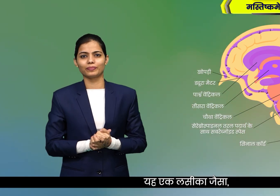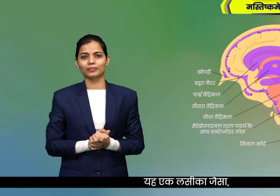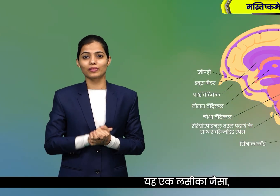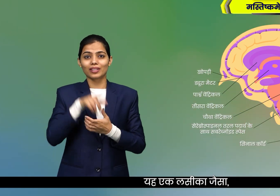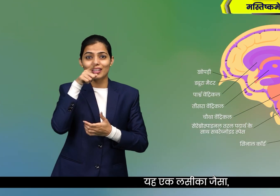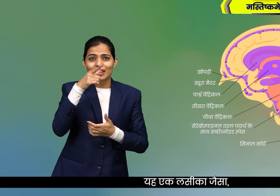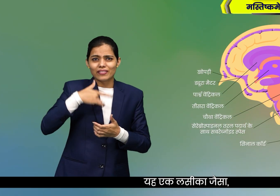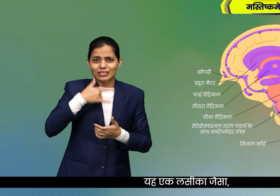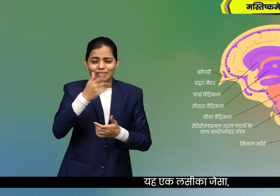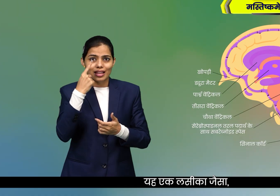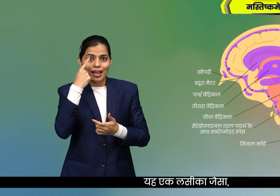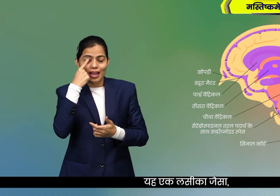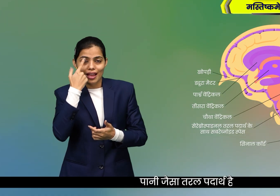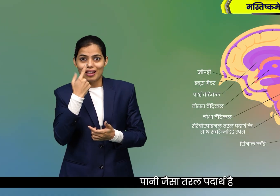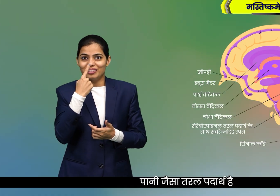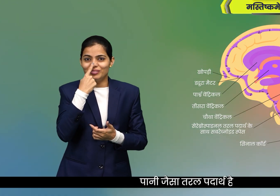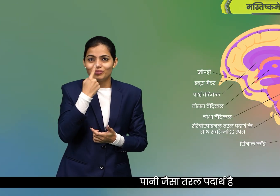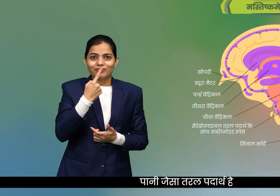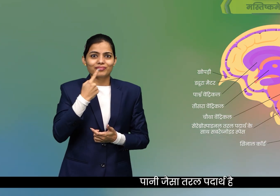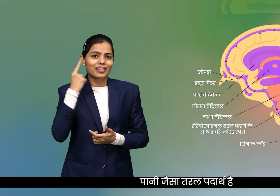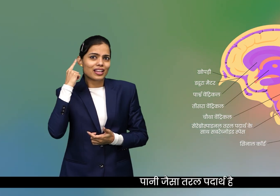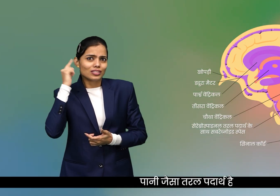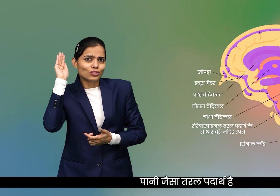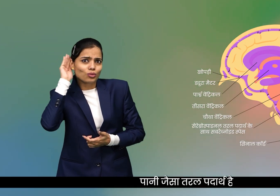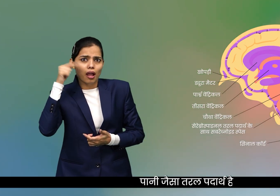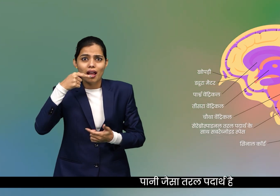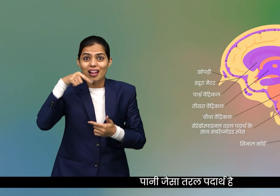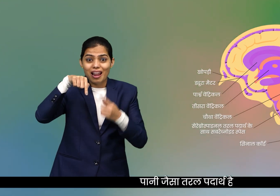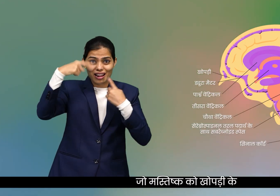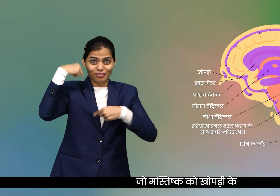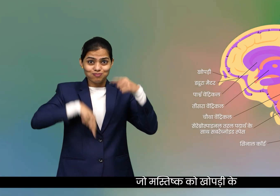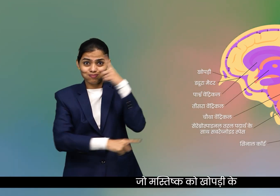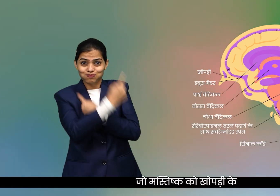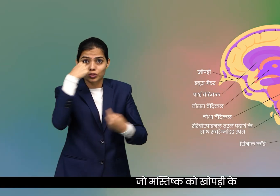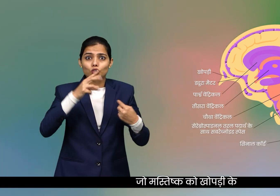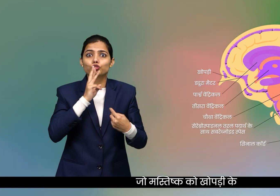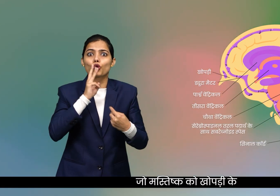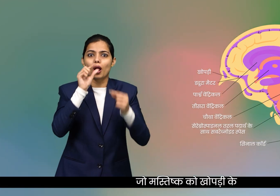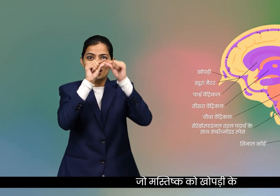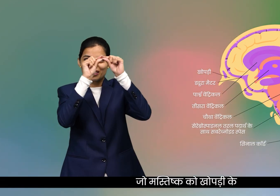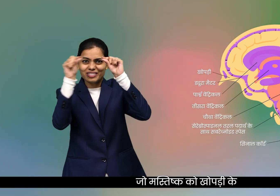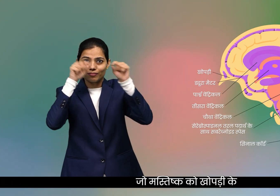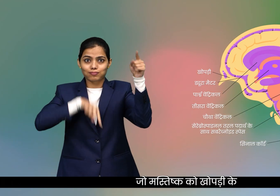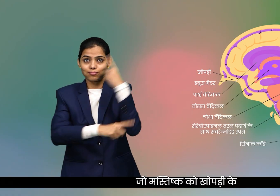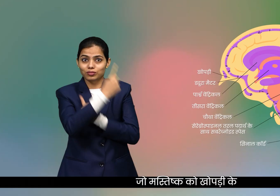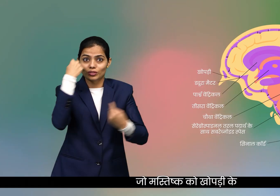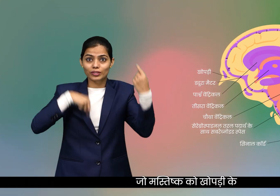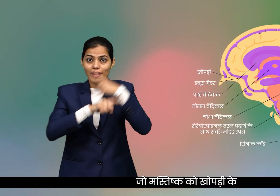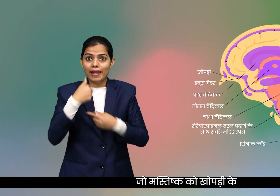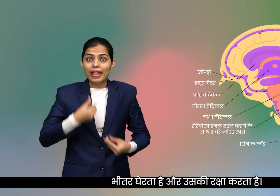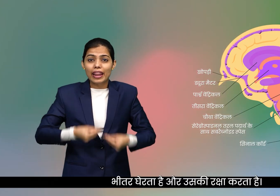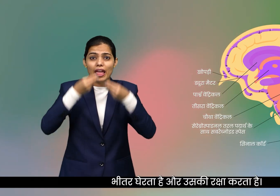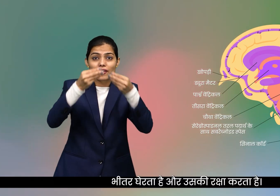यह एक लासिका जैसा पानी जैसा तरल पदार्थ है, जो मस्तिष्क को खोपड़ी